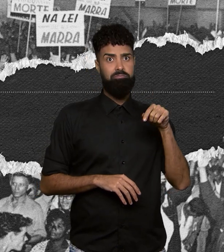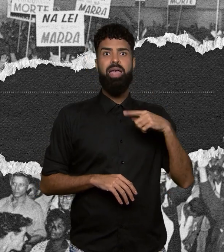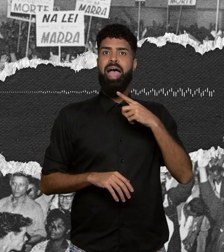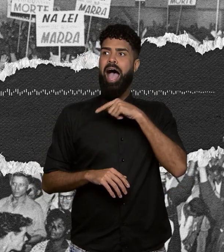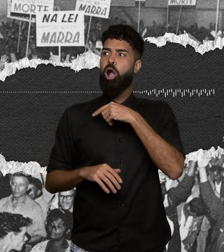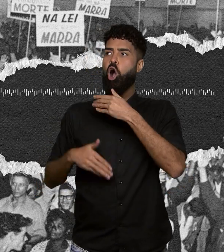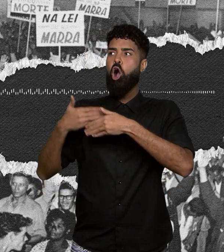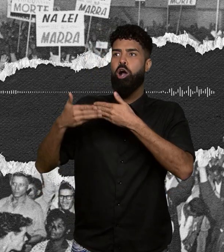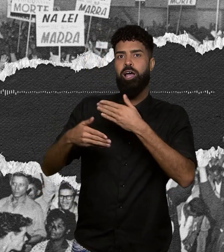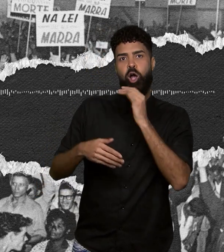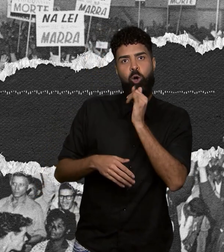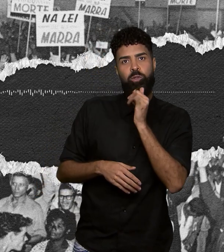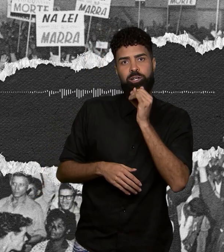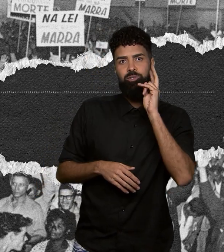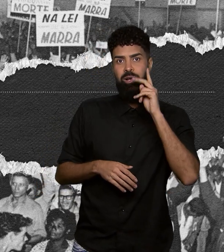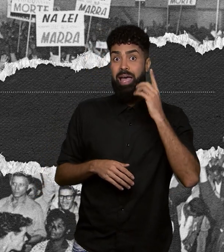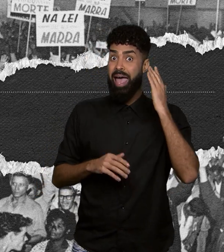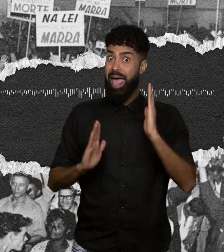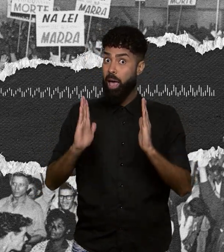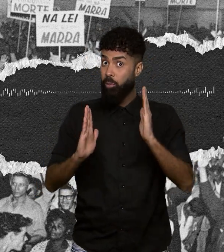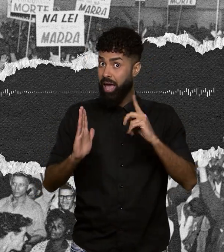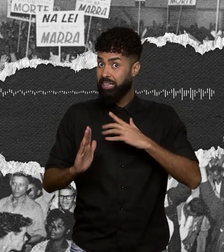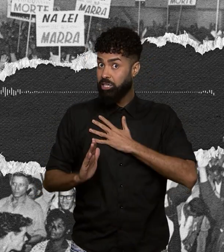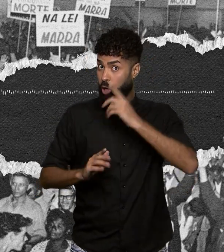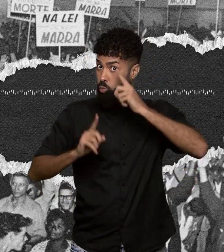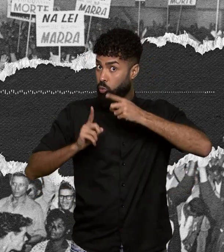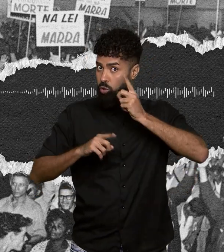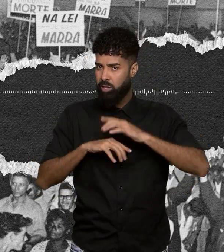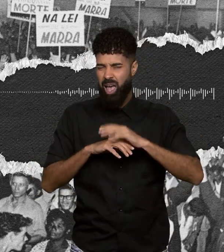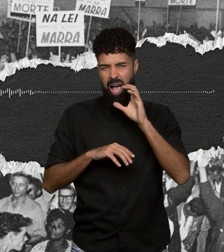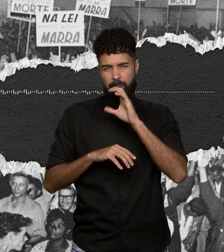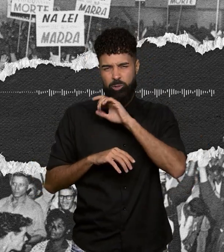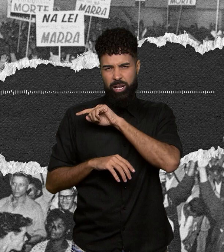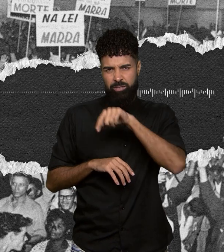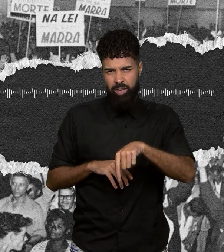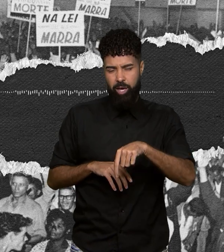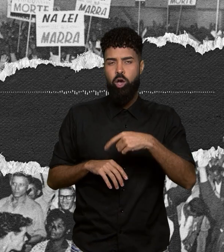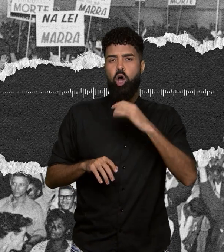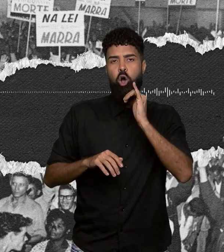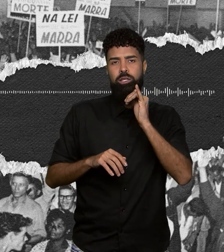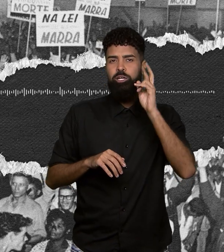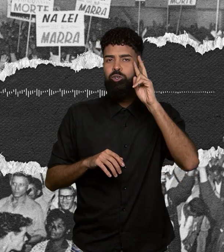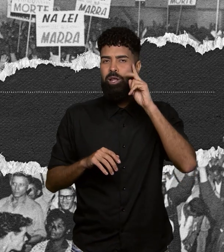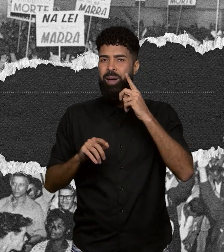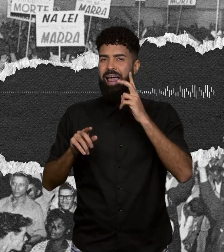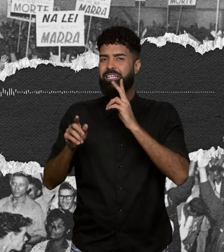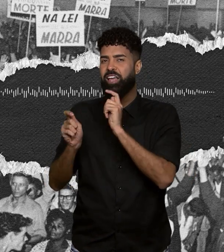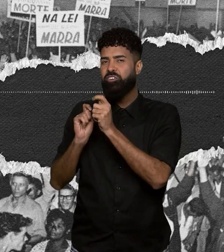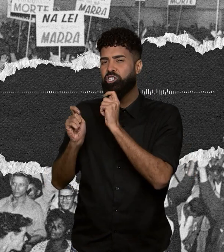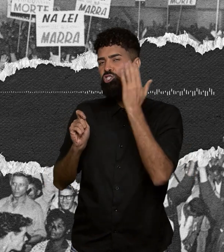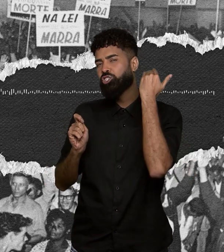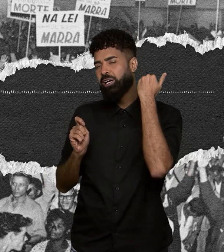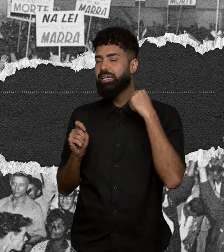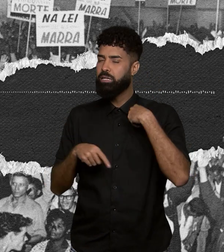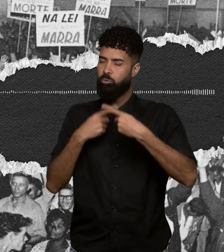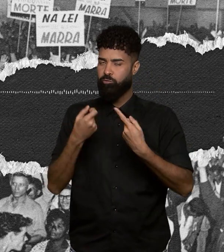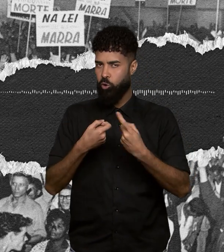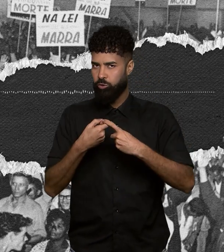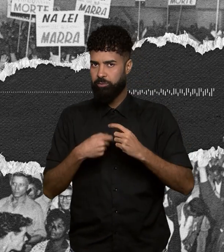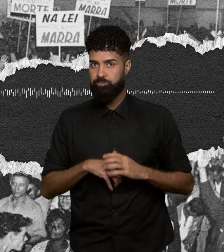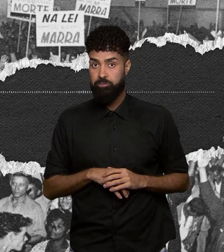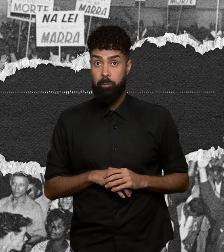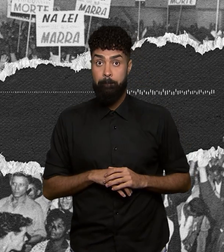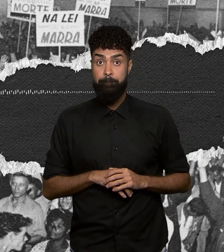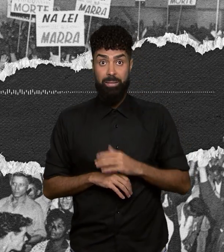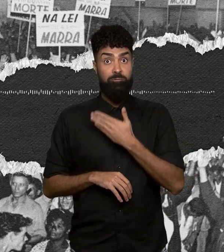contando e em plena ditadura militar ele entra aqui rapidinho para ajudar a contar a história e volta já já depois descobrimos um